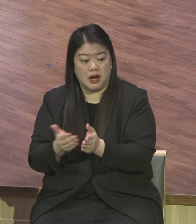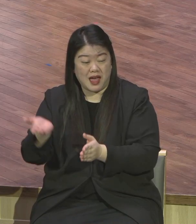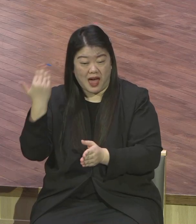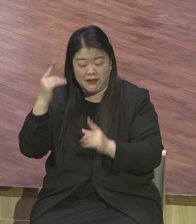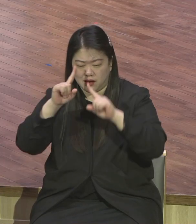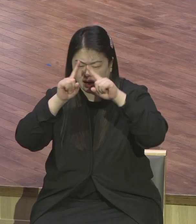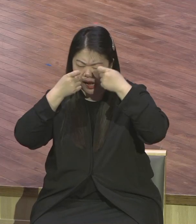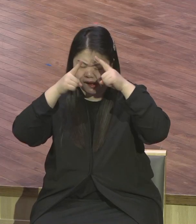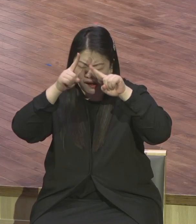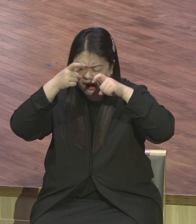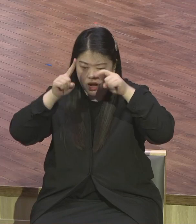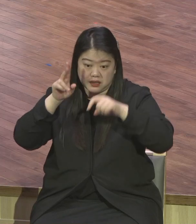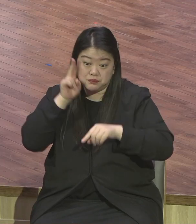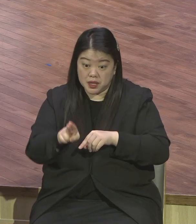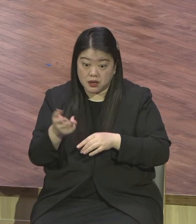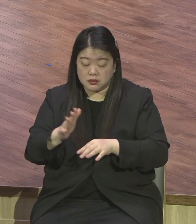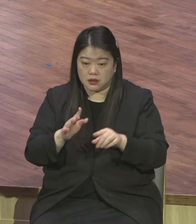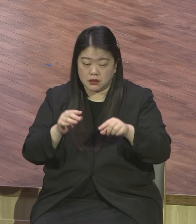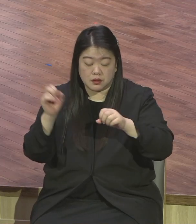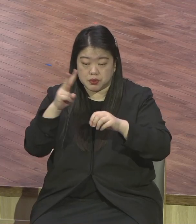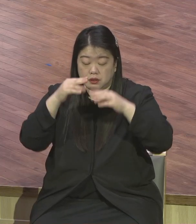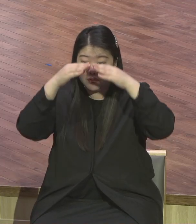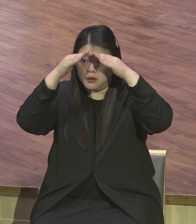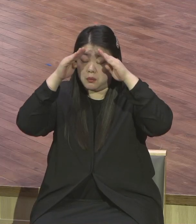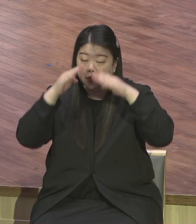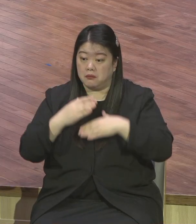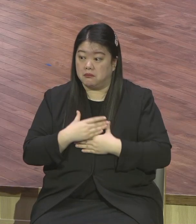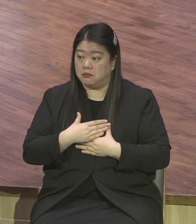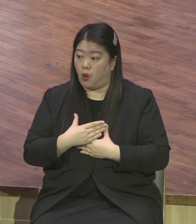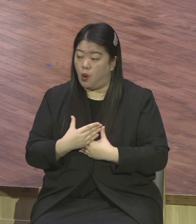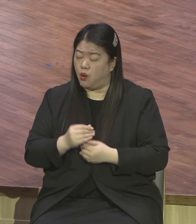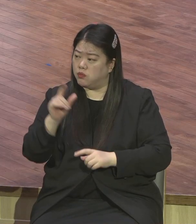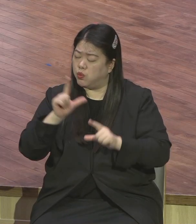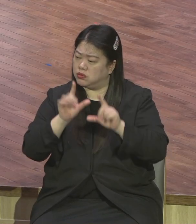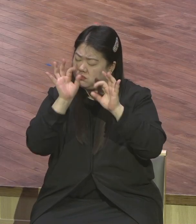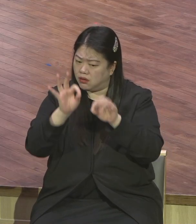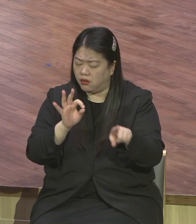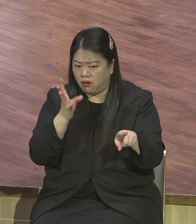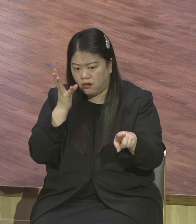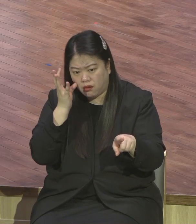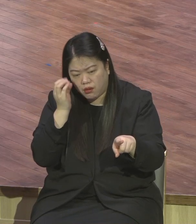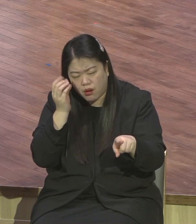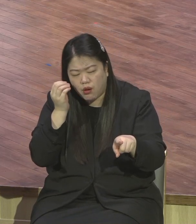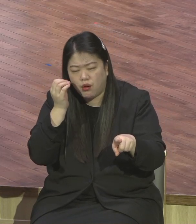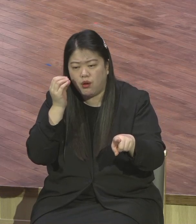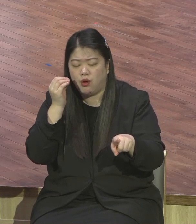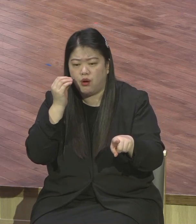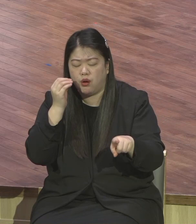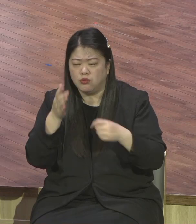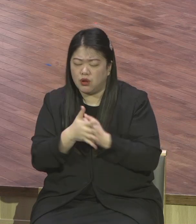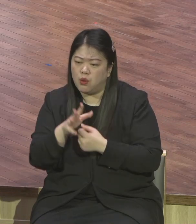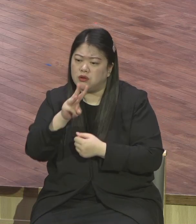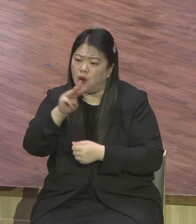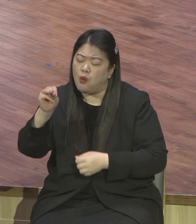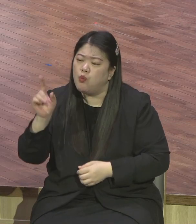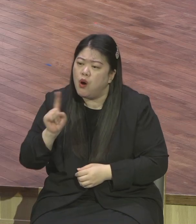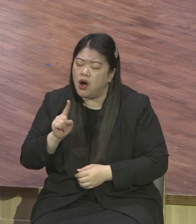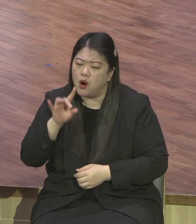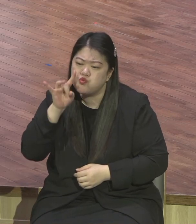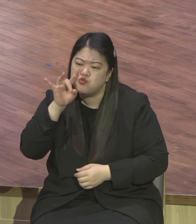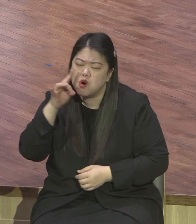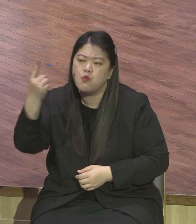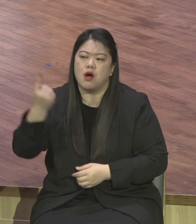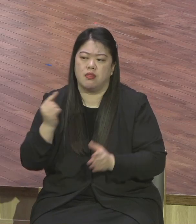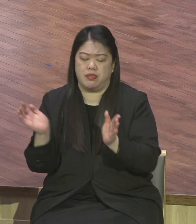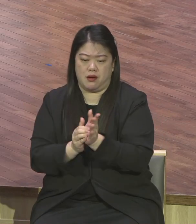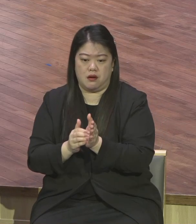가자 할 것도 없어요. 여러분의 복음 속에서 변화된 모습 보면 느낌이 와요. 어느 날 오게